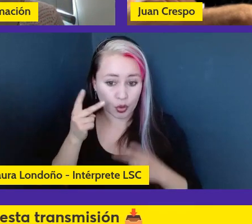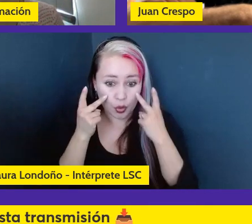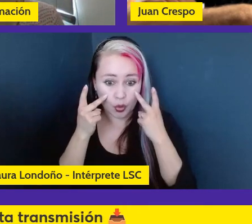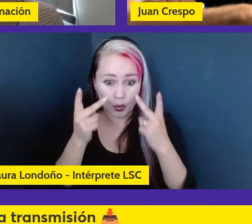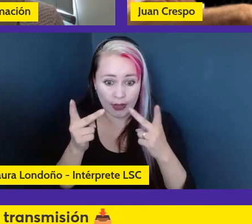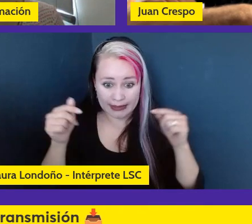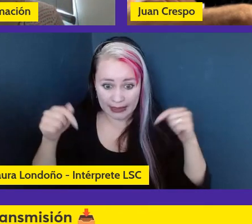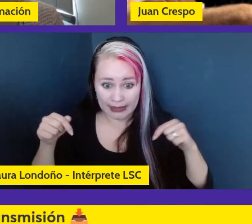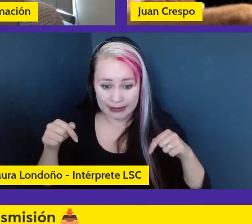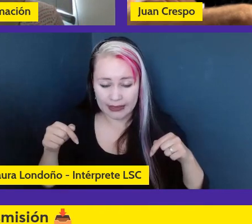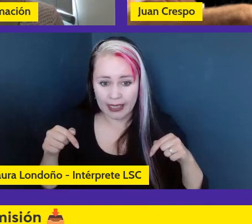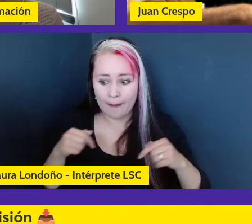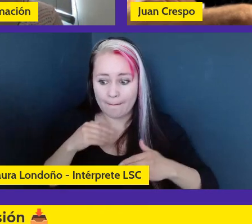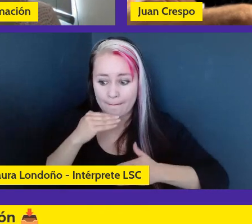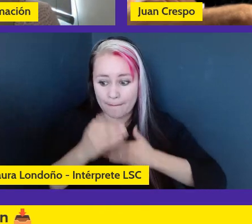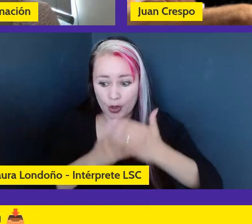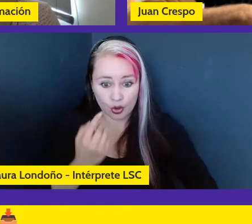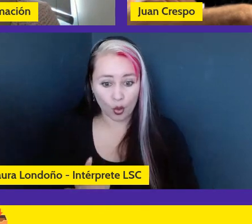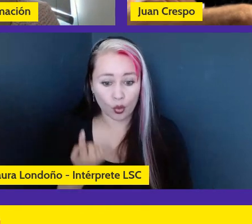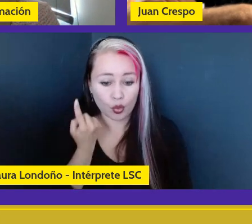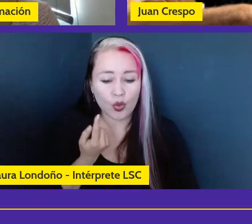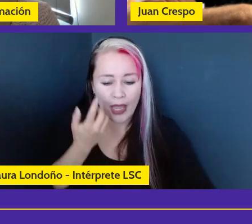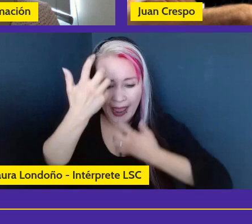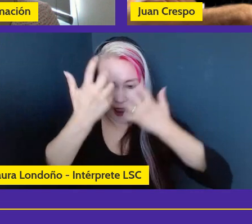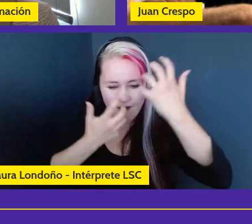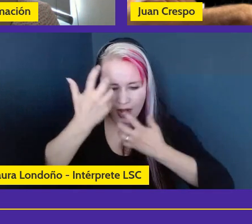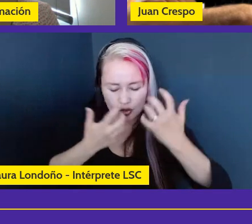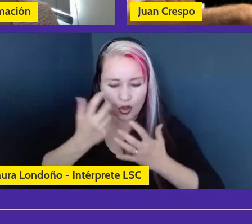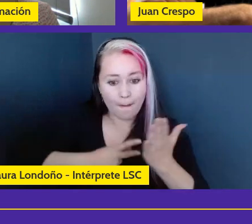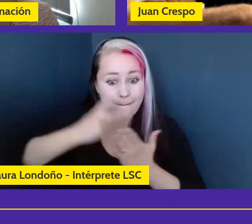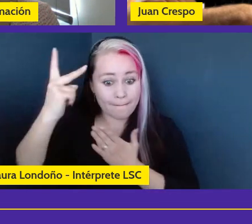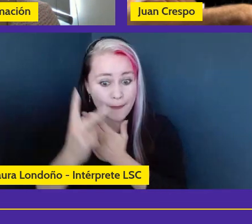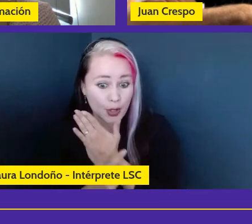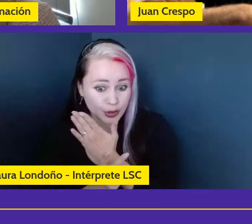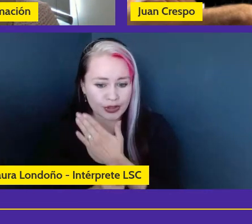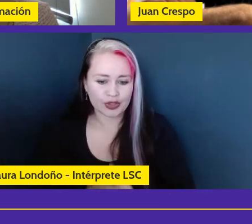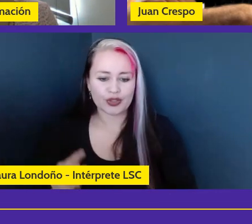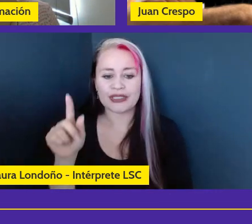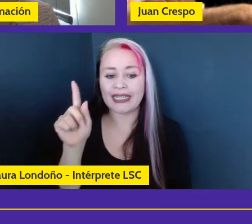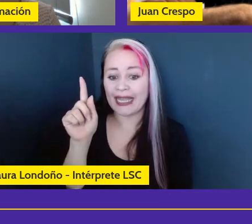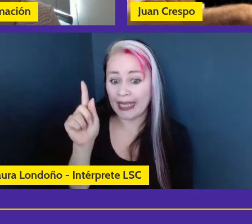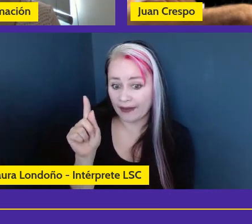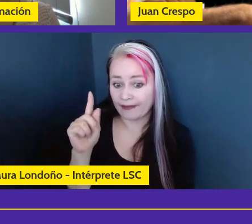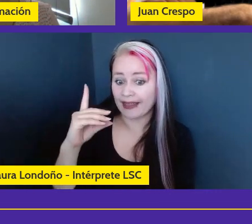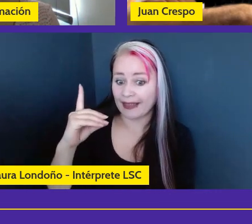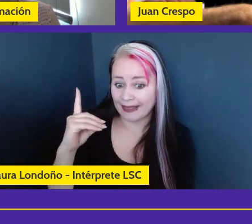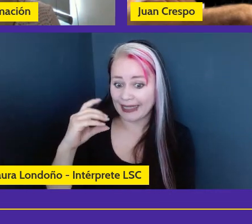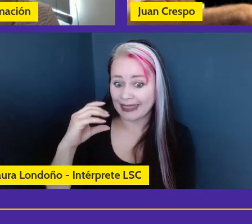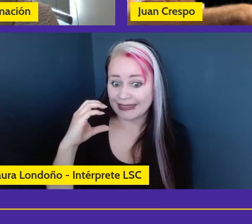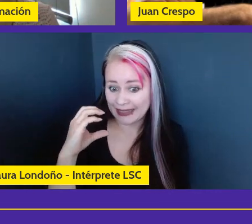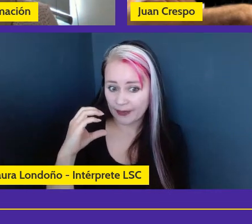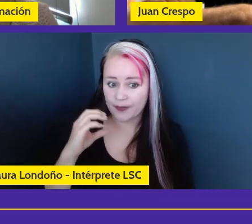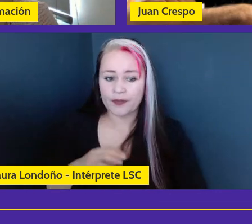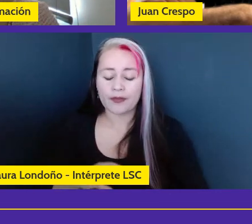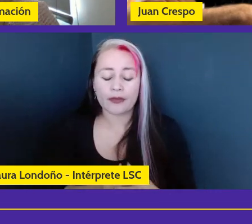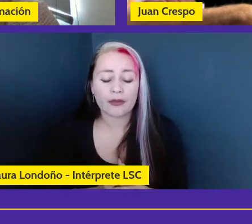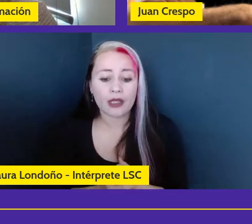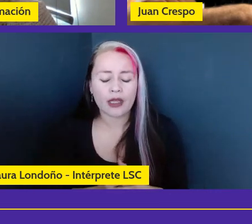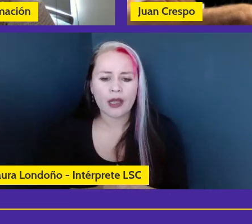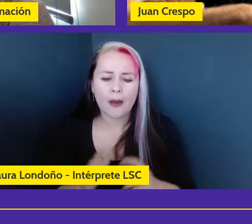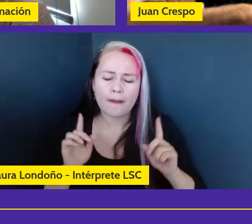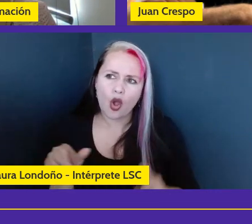en este proceso de evaluación de los proyectos sí. del FDC, sino en otros ámbitos, hay otras películas